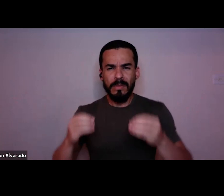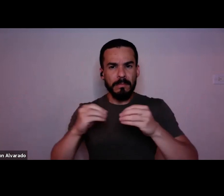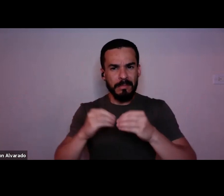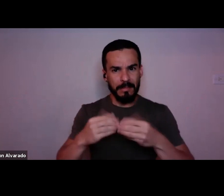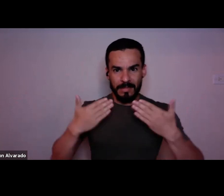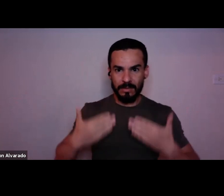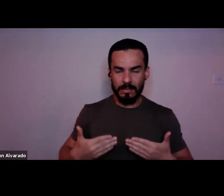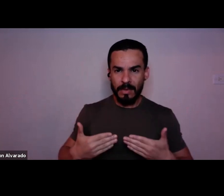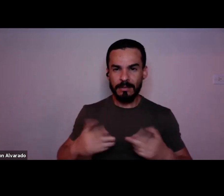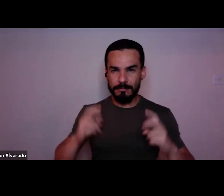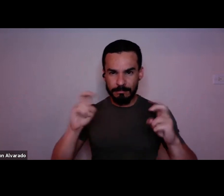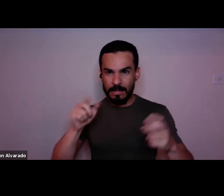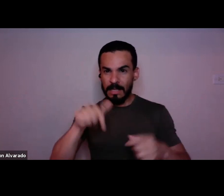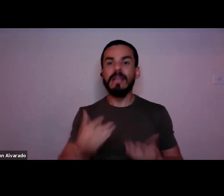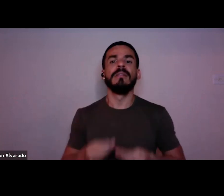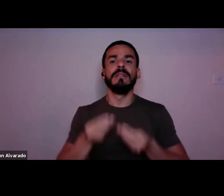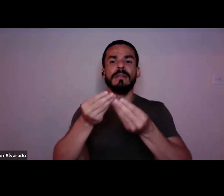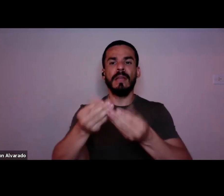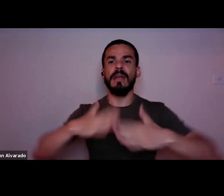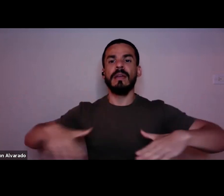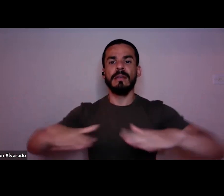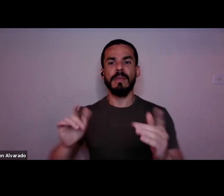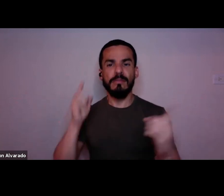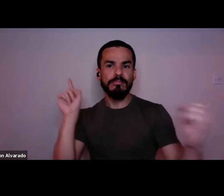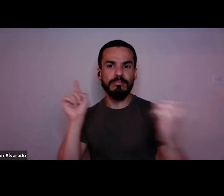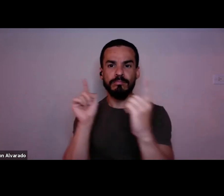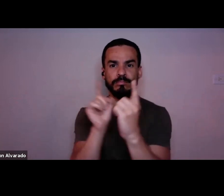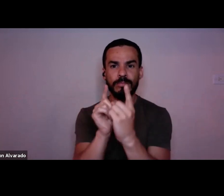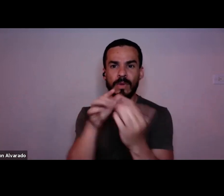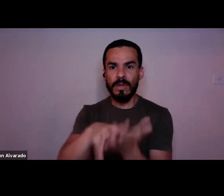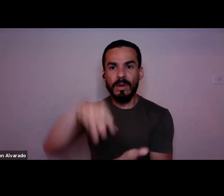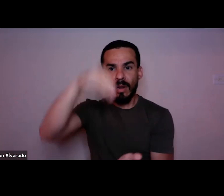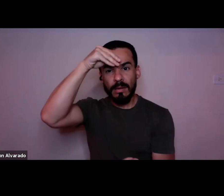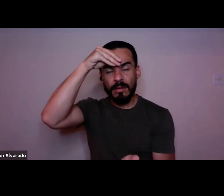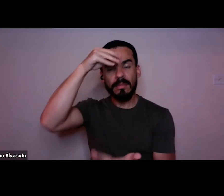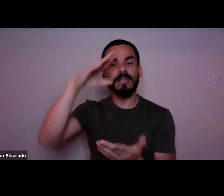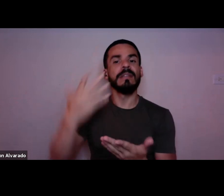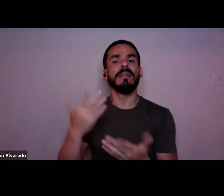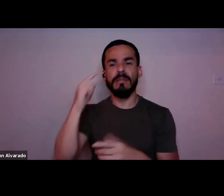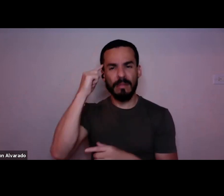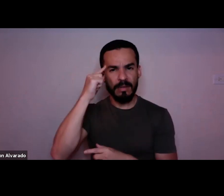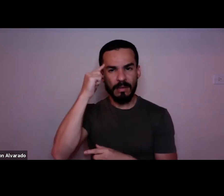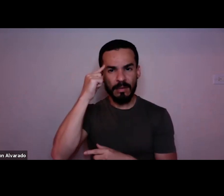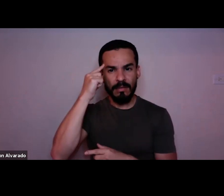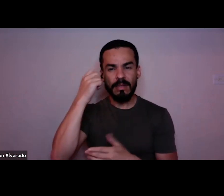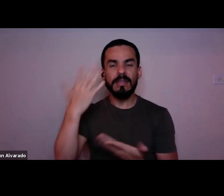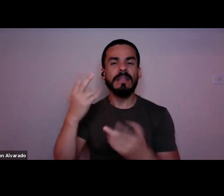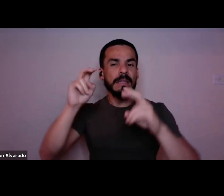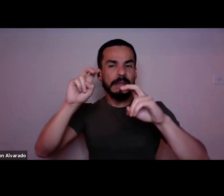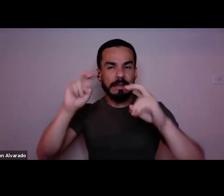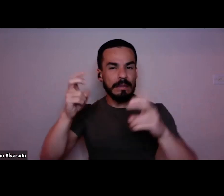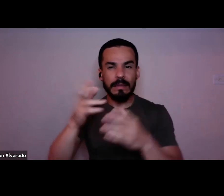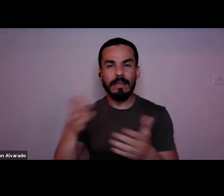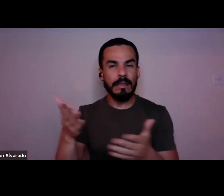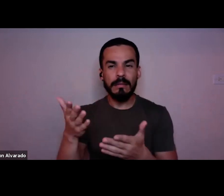pretende generar espacios de encuentro aprendizaje y reflexión sobre temas que